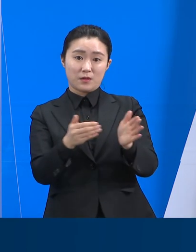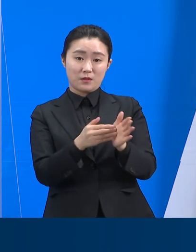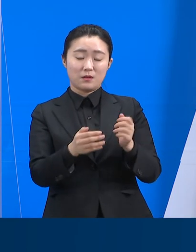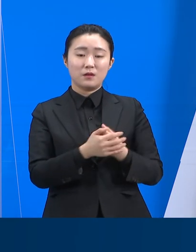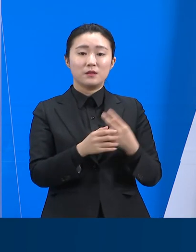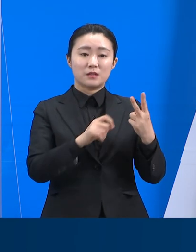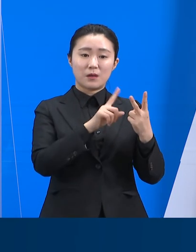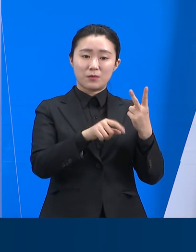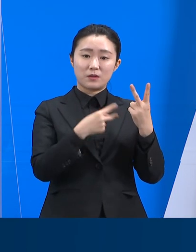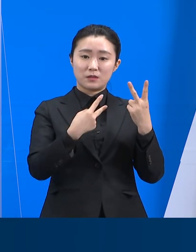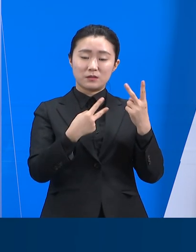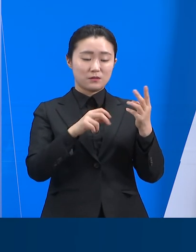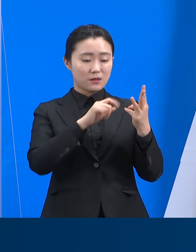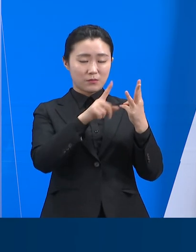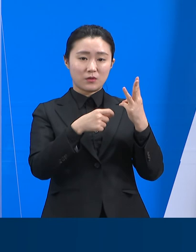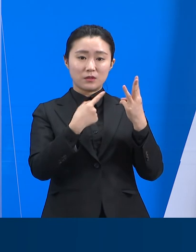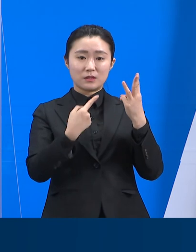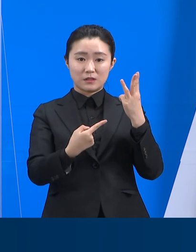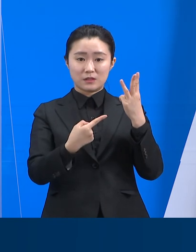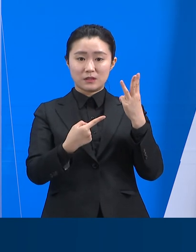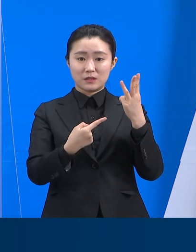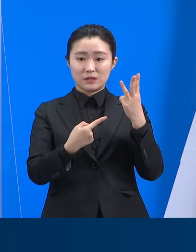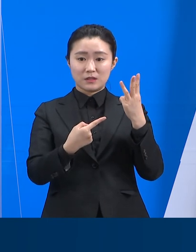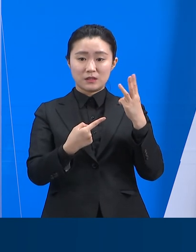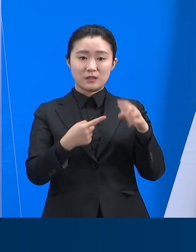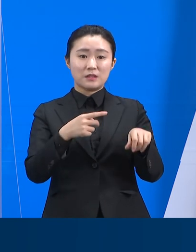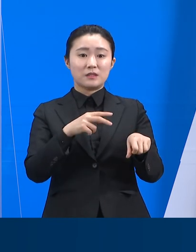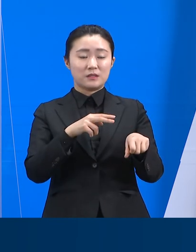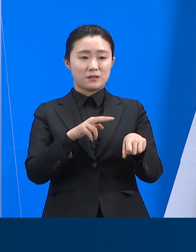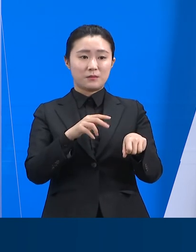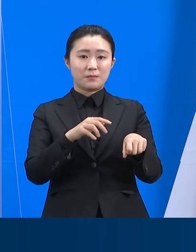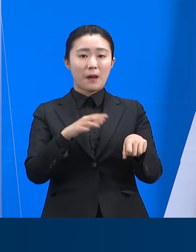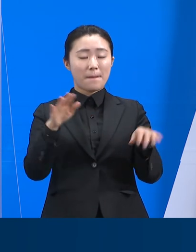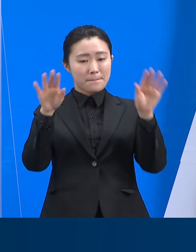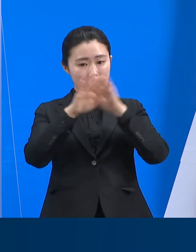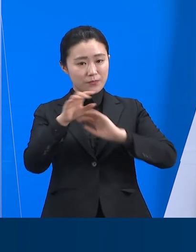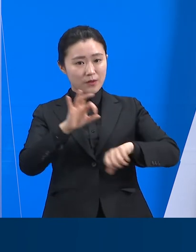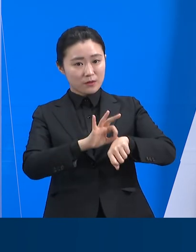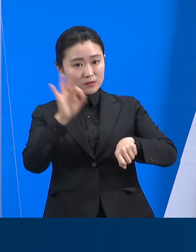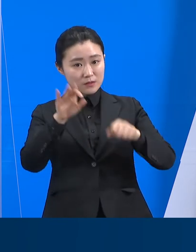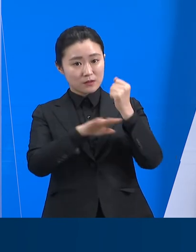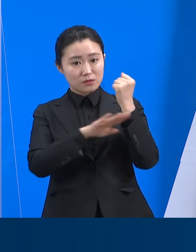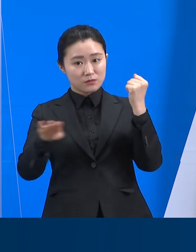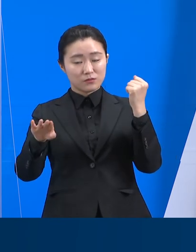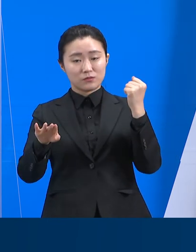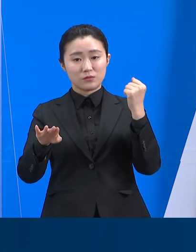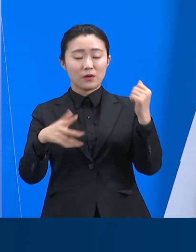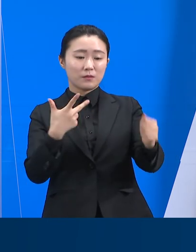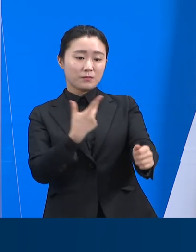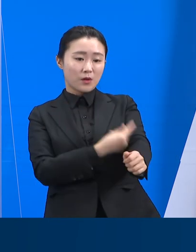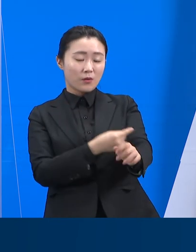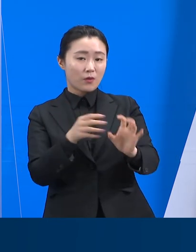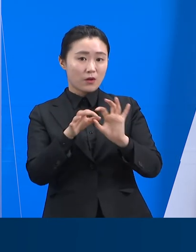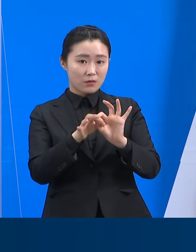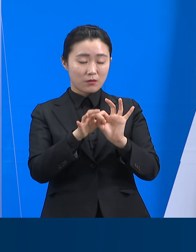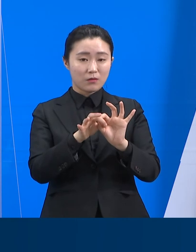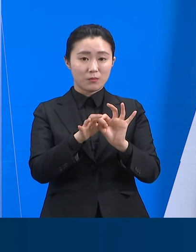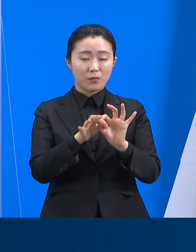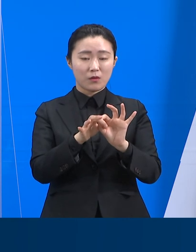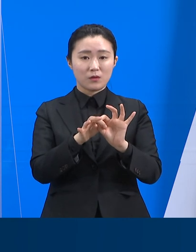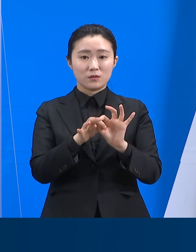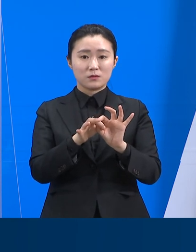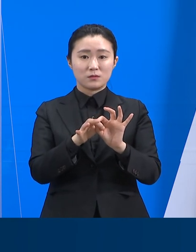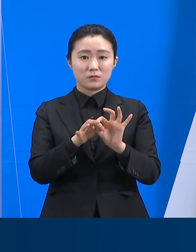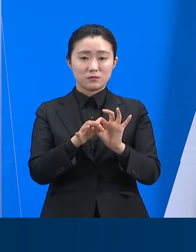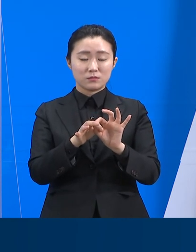기준 백신 접종 후 이상 반응에 대한 신고는 2건이 증가하여 42건입니다. 마지막 이상